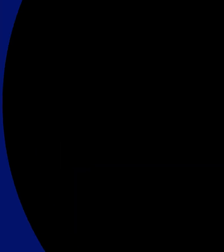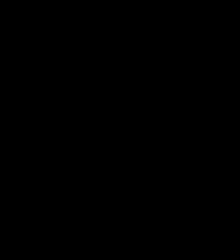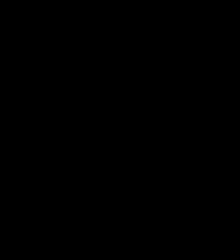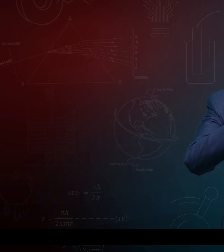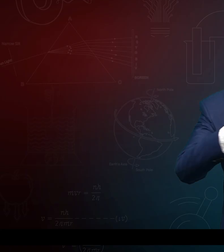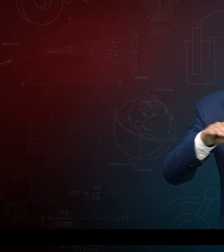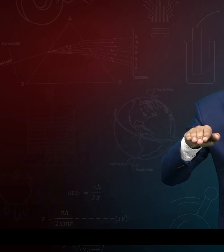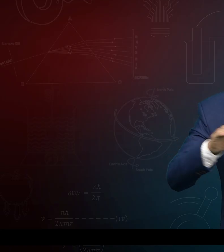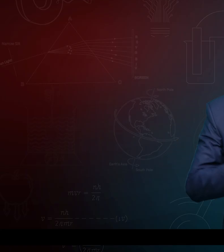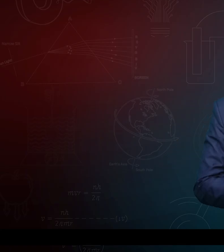नमस्कार मुलांनो,